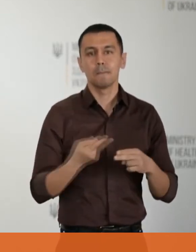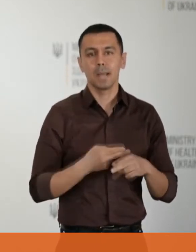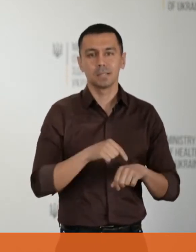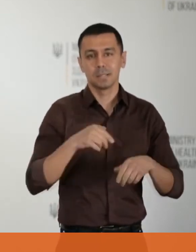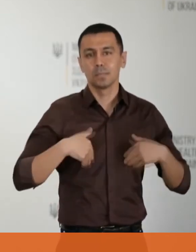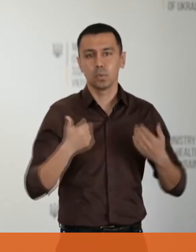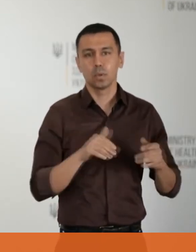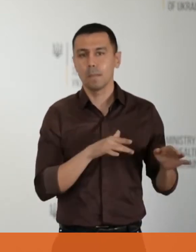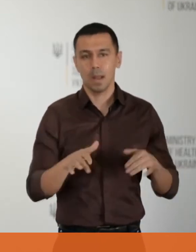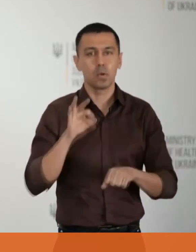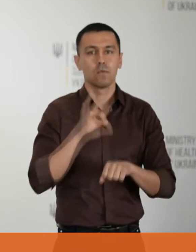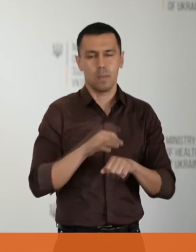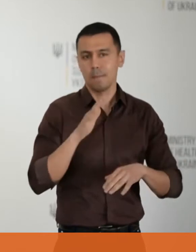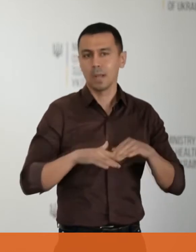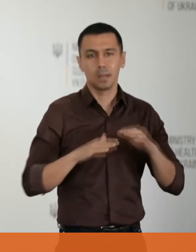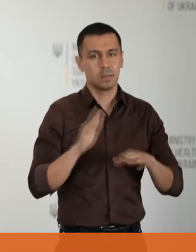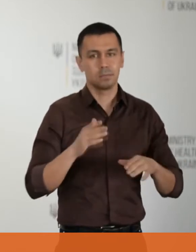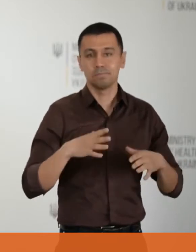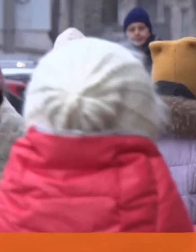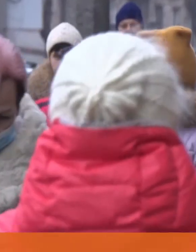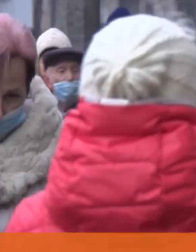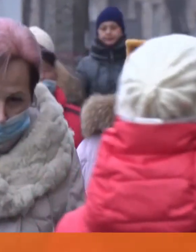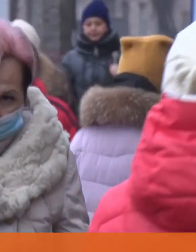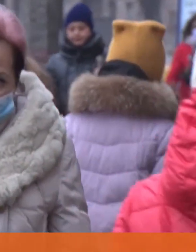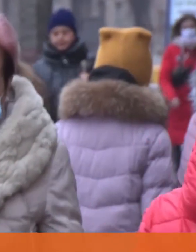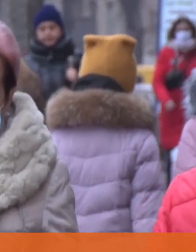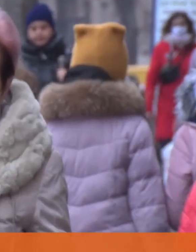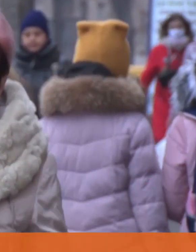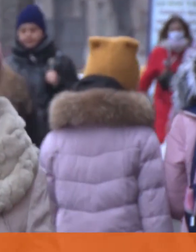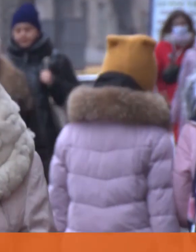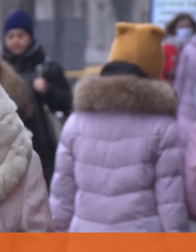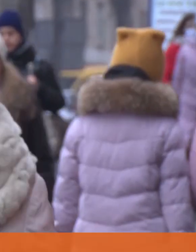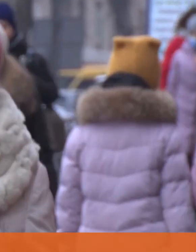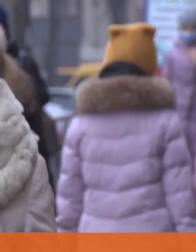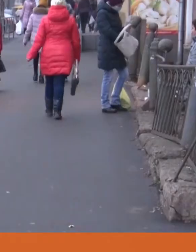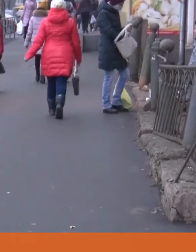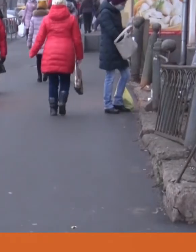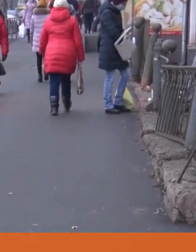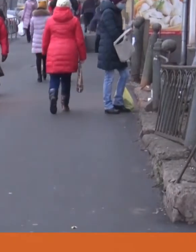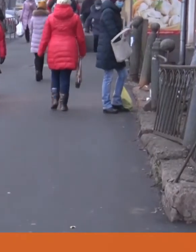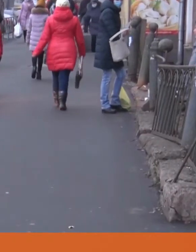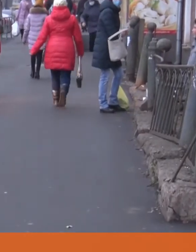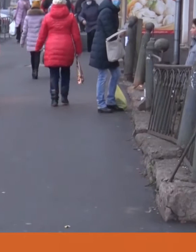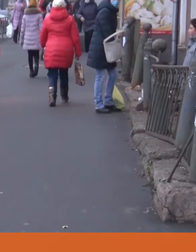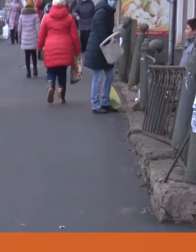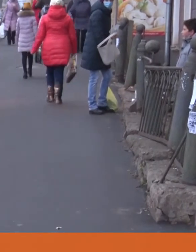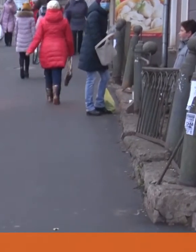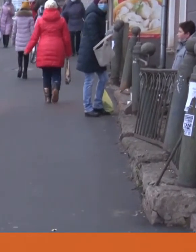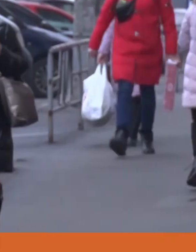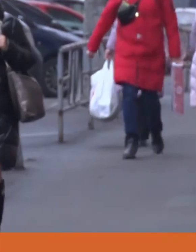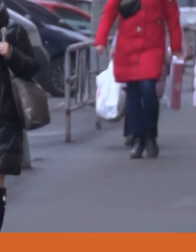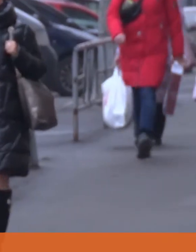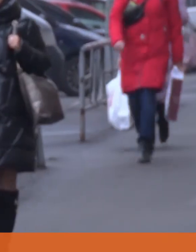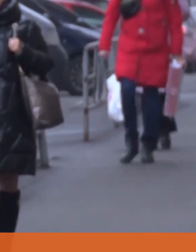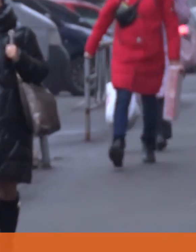Безсимптомного перебігу хвороби практично не фіксується. Вражені не тільки легені, а й нирки, печінка, центральна нервова система – це